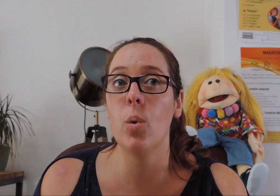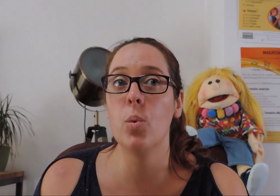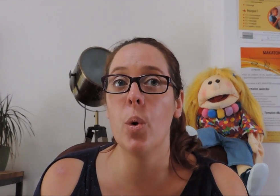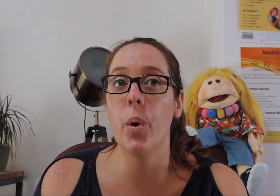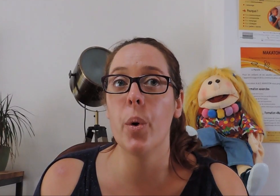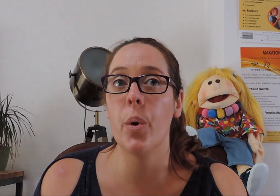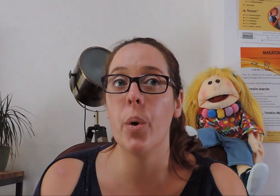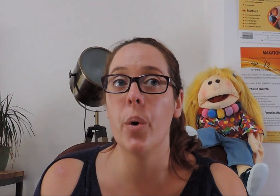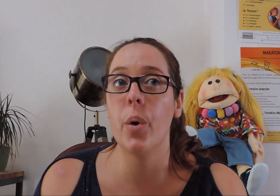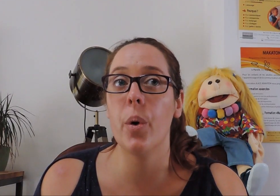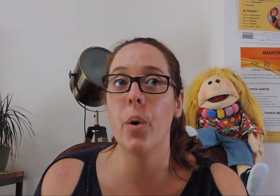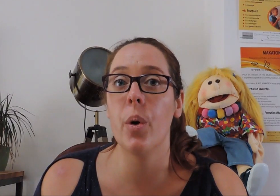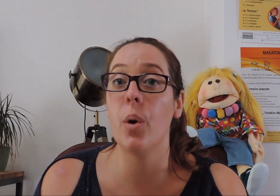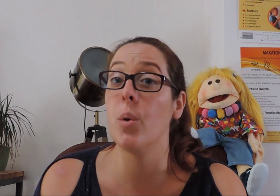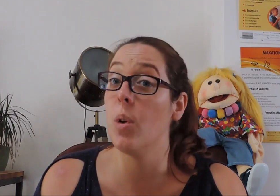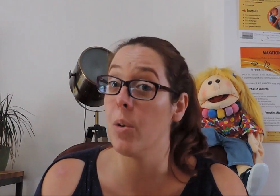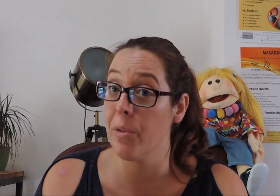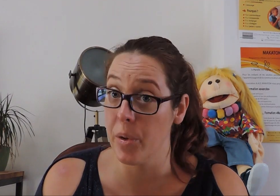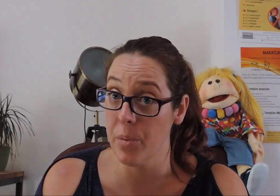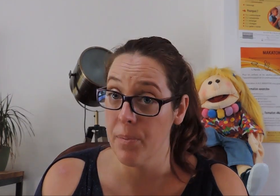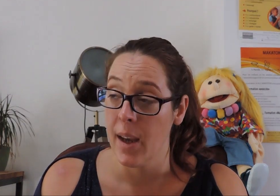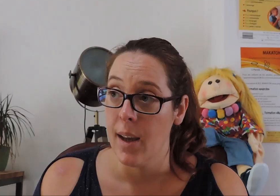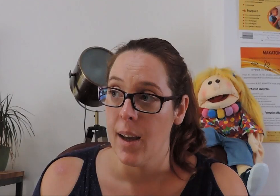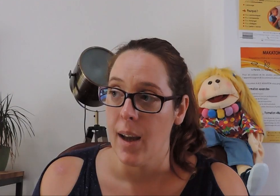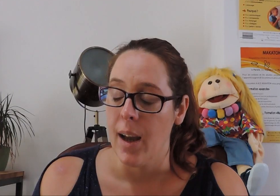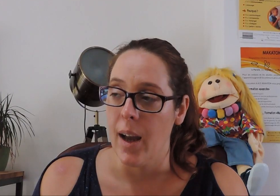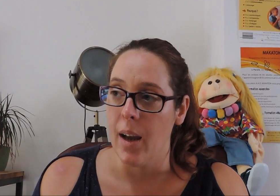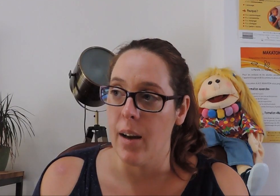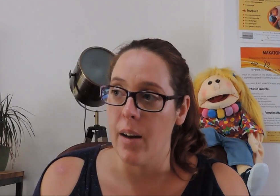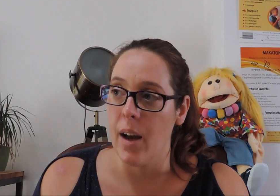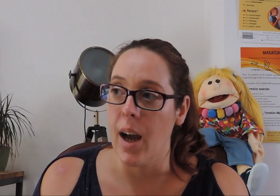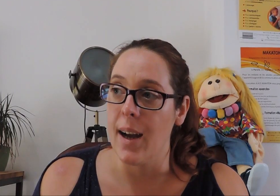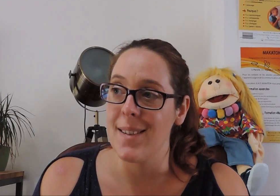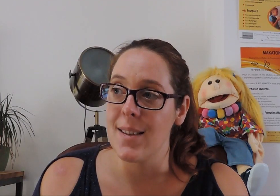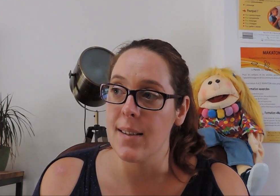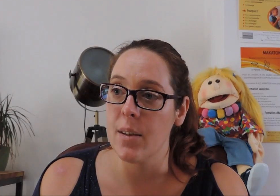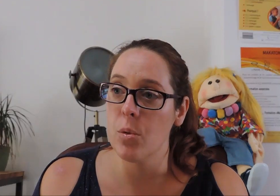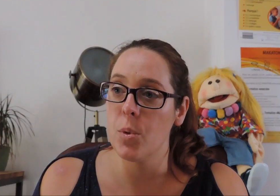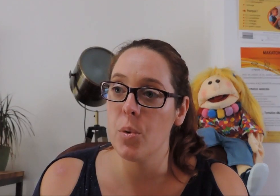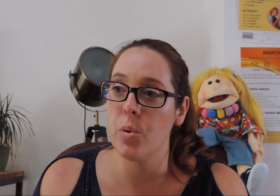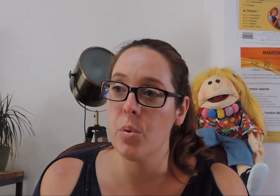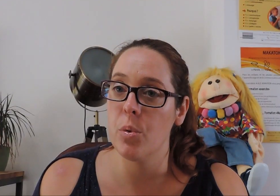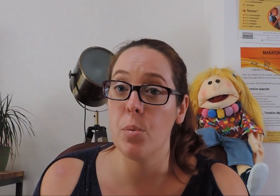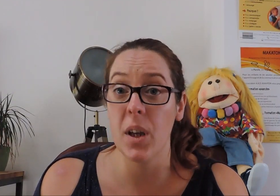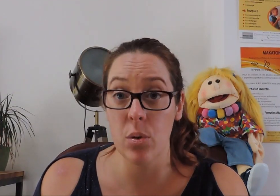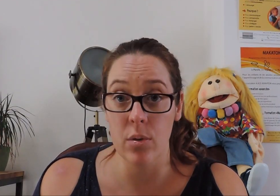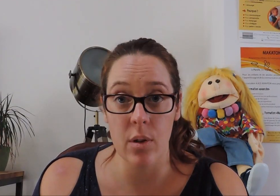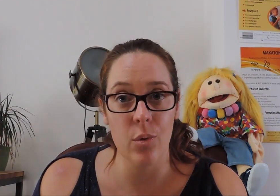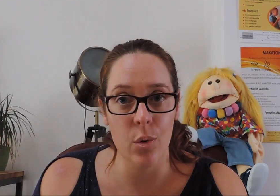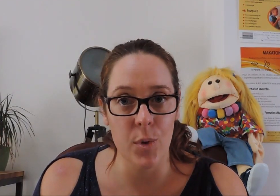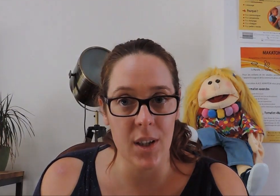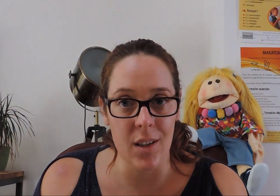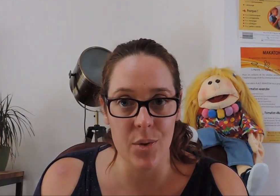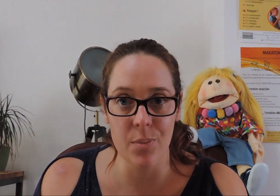où euh l'enfant euh a un certain nombre de précurseurs de communication